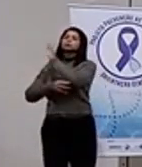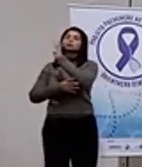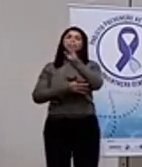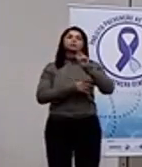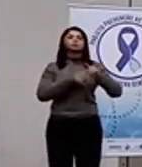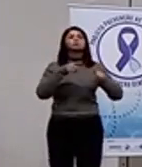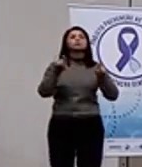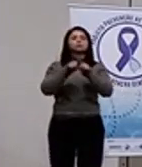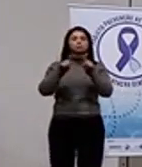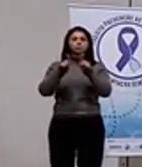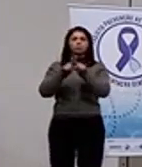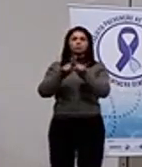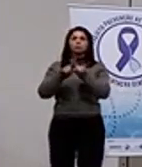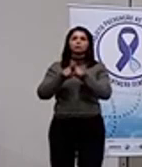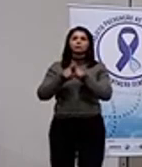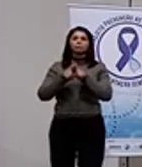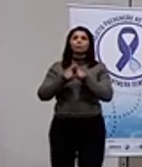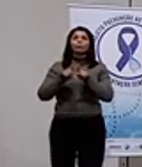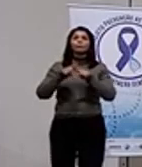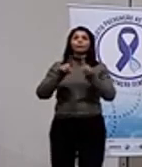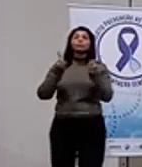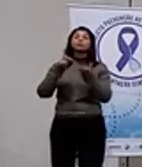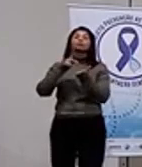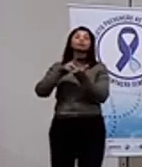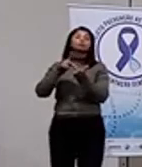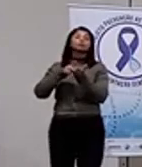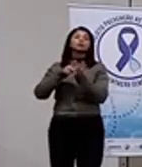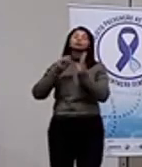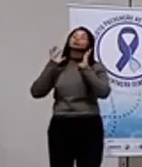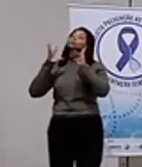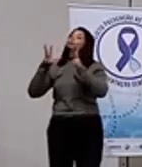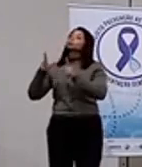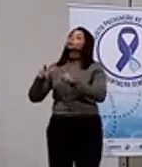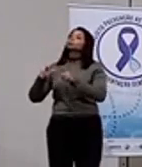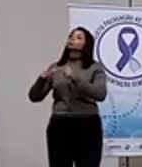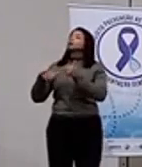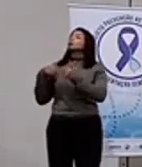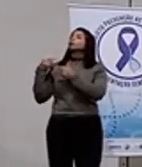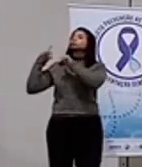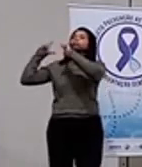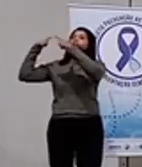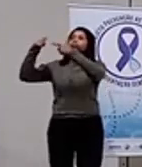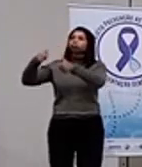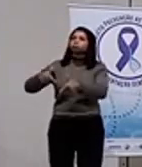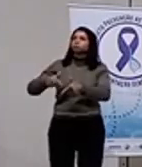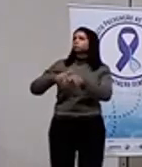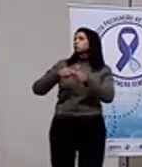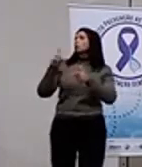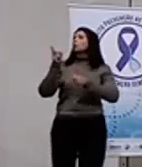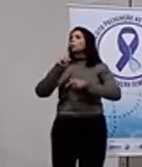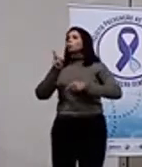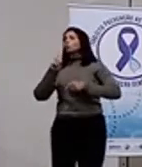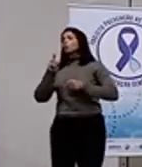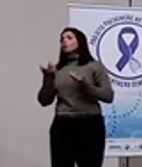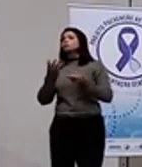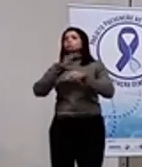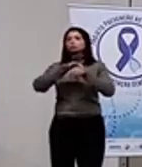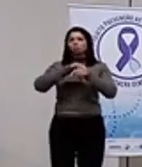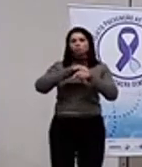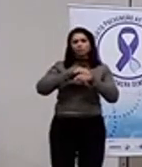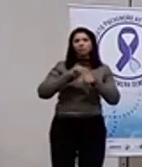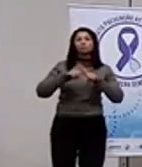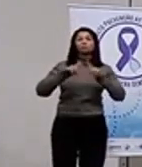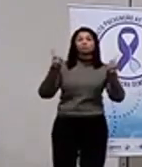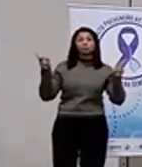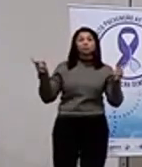hoje. Mas que a verdade é que não importa se foi hereditário ou não, mas toda doença genética ela traz consigo um fardo muito